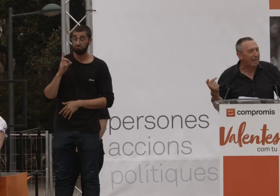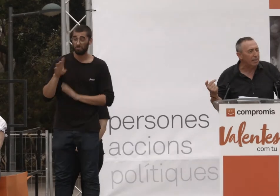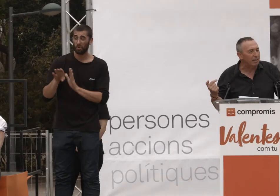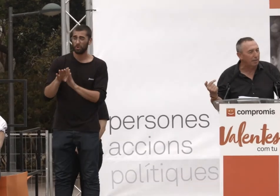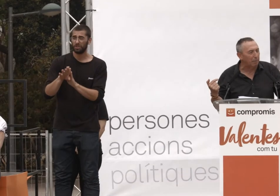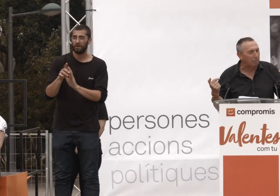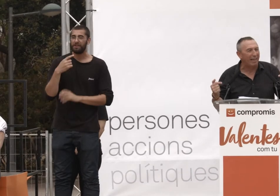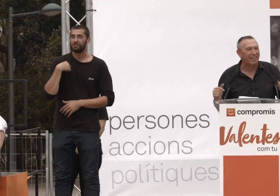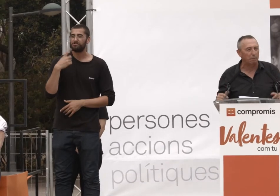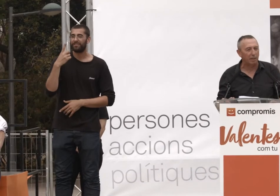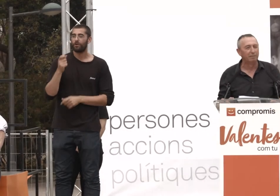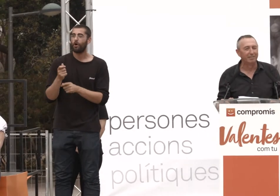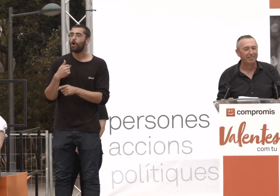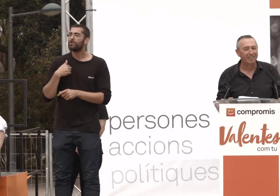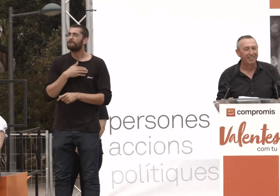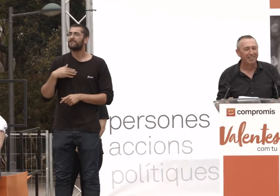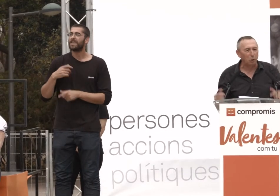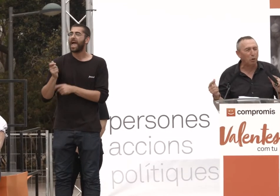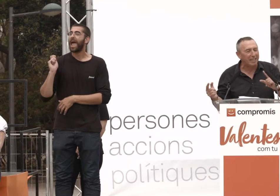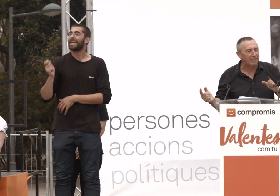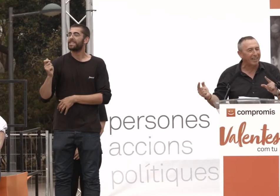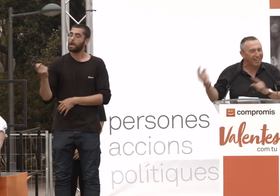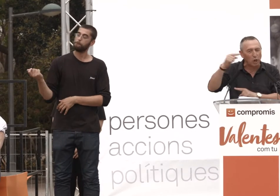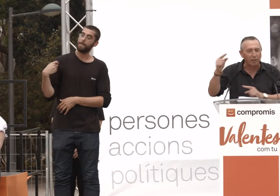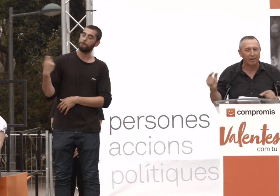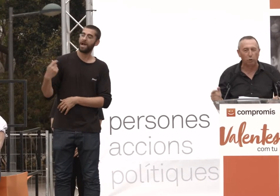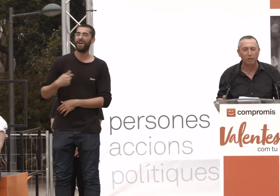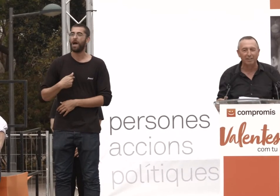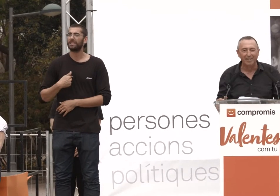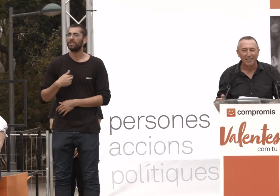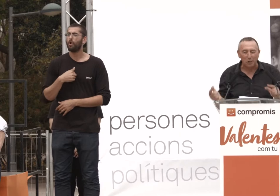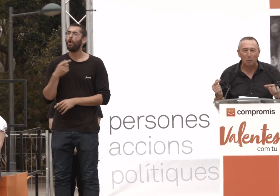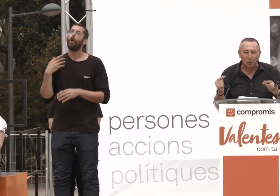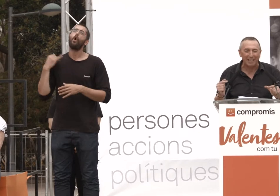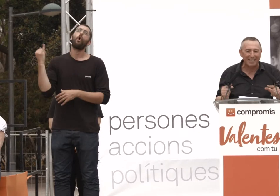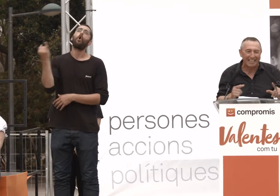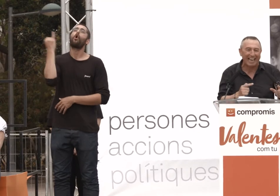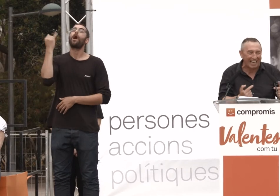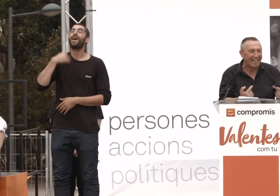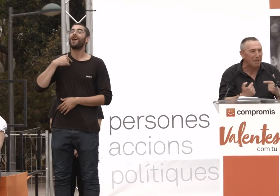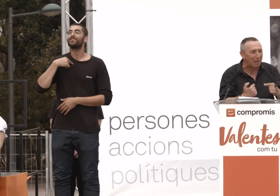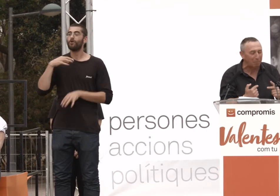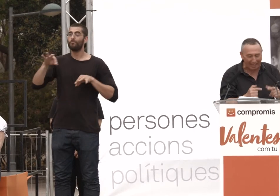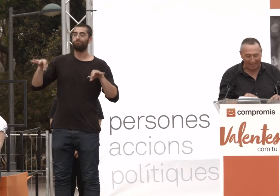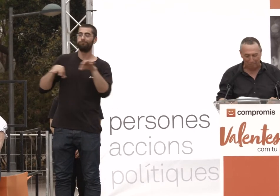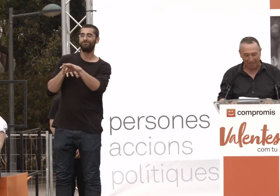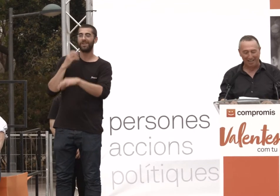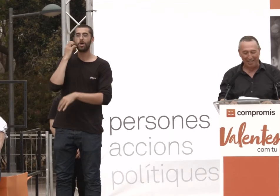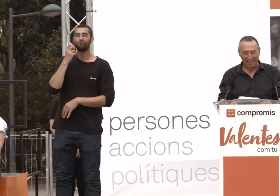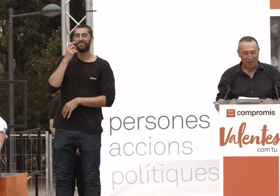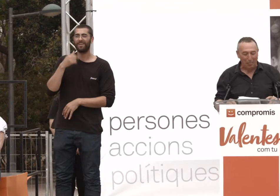que la canya me la pegaren a mi. Jo voldria estar en el lloc de Rajoy. Jo voldria que la canya me la pegaren